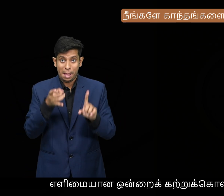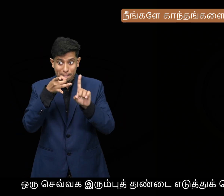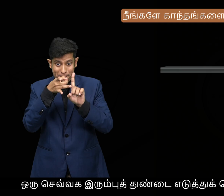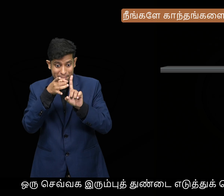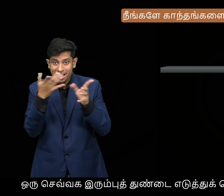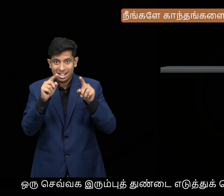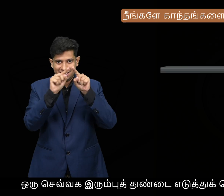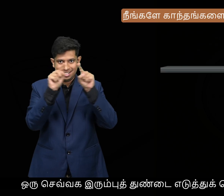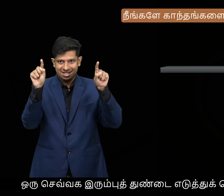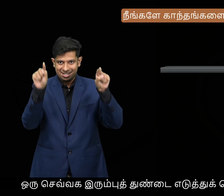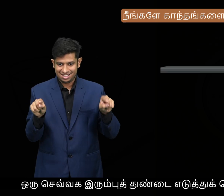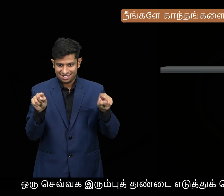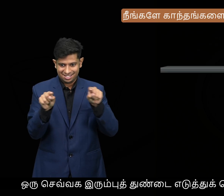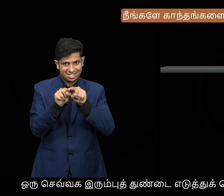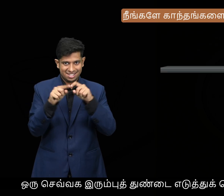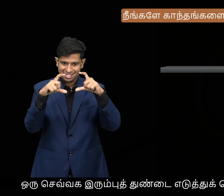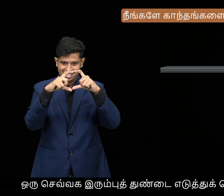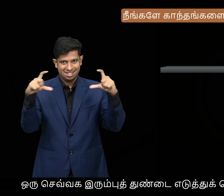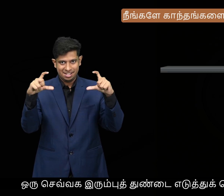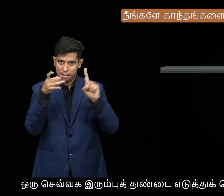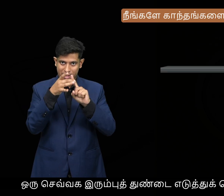ஒரு செவ்வக இரும்பு துண்டை எடுத்துக் கொள்ளுங்கள்.